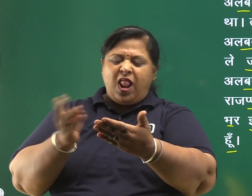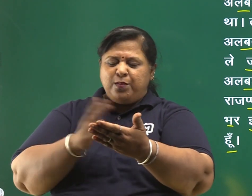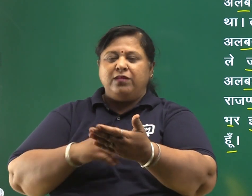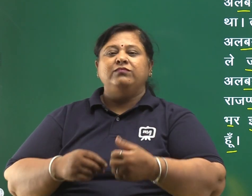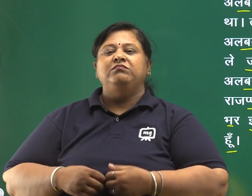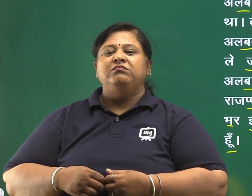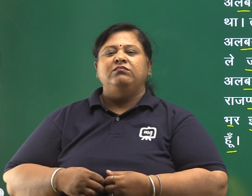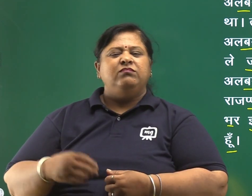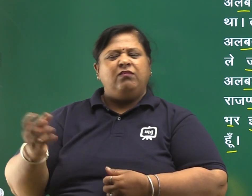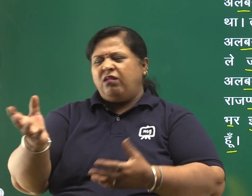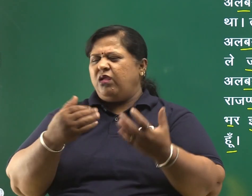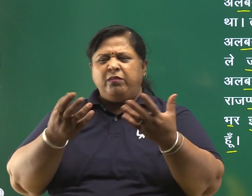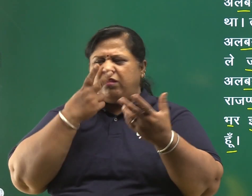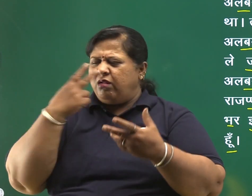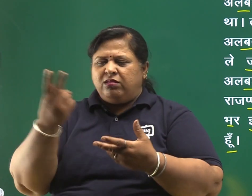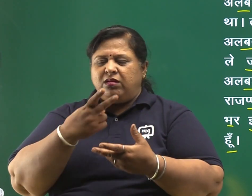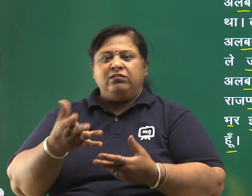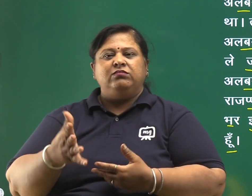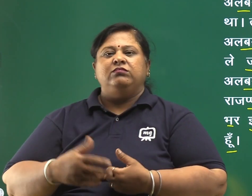एल्बम नहीं मिल रहा था।